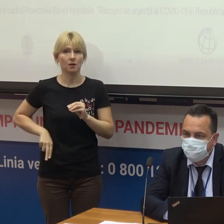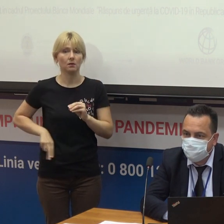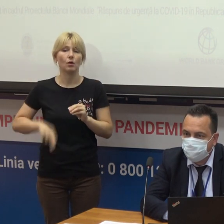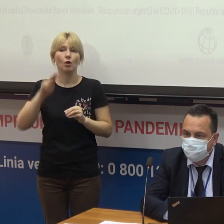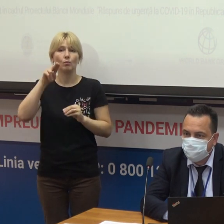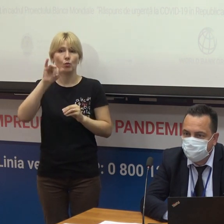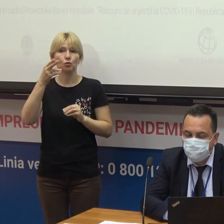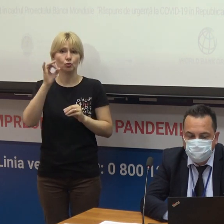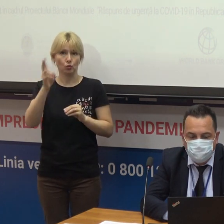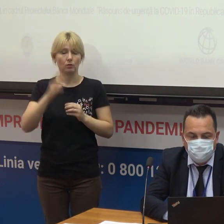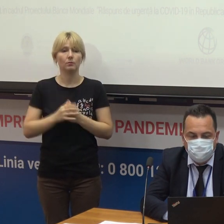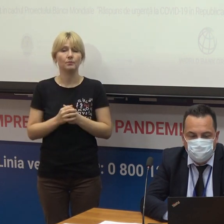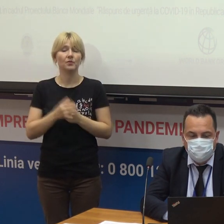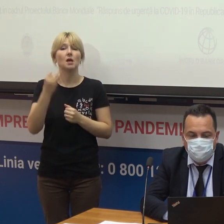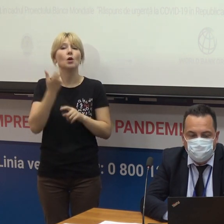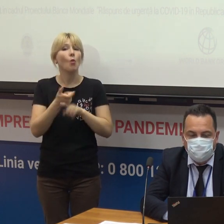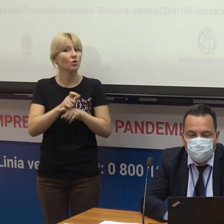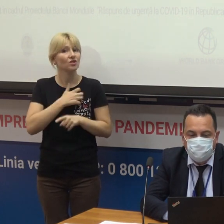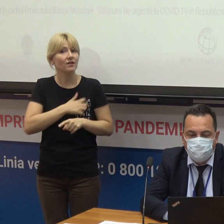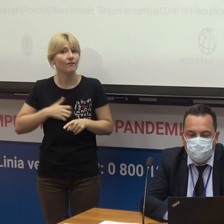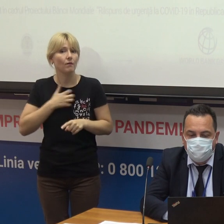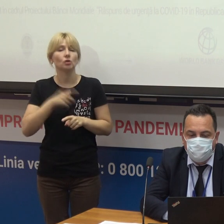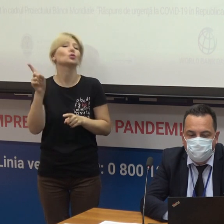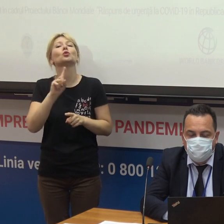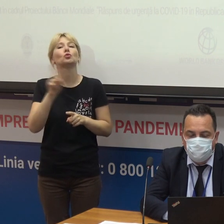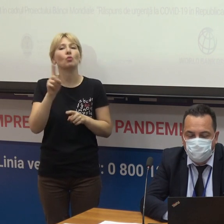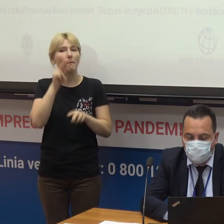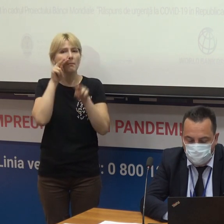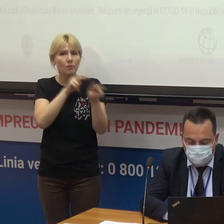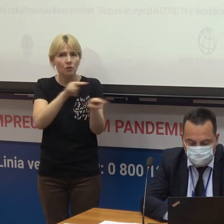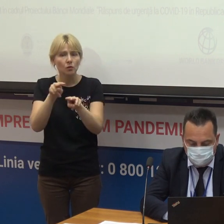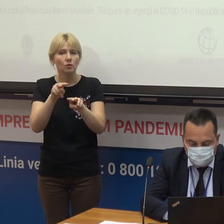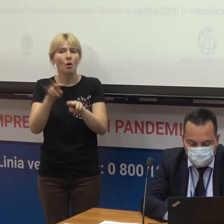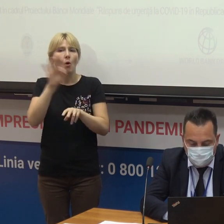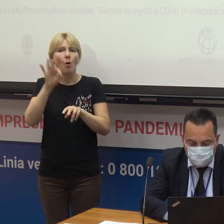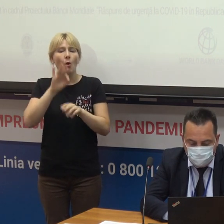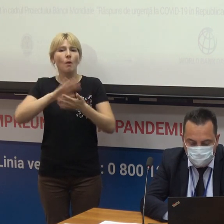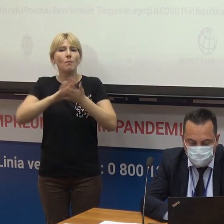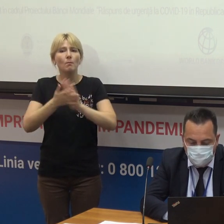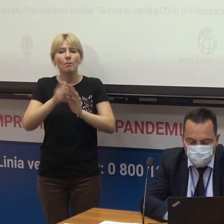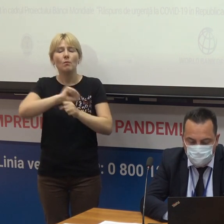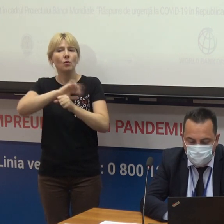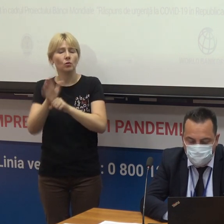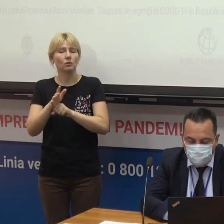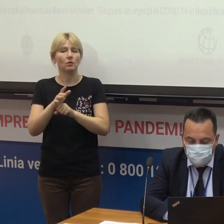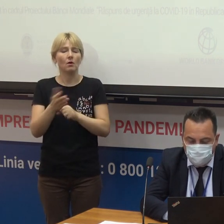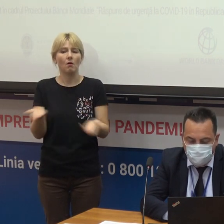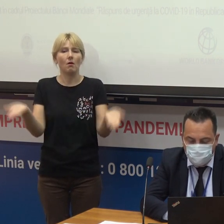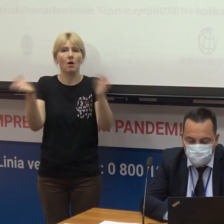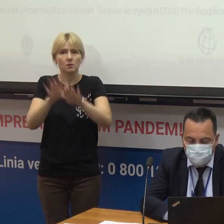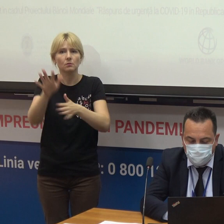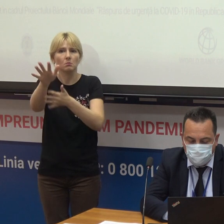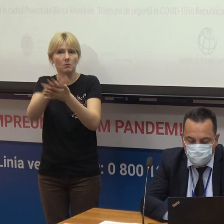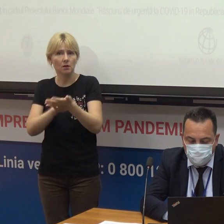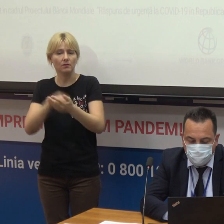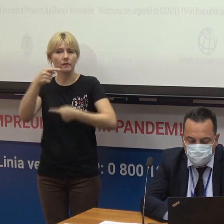Guștiuc. Și, desigur, un lucru foarte important este supravegherea epidemiologică care rămâne determinantă pentru perioada